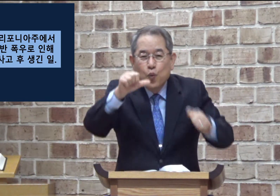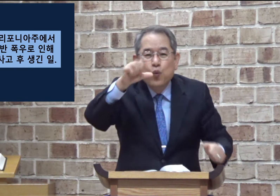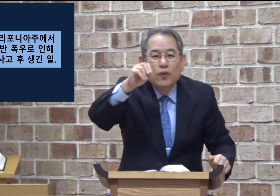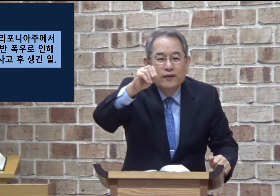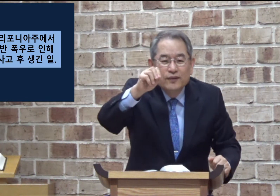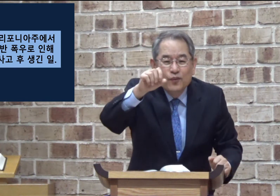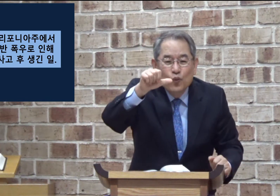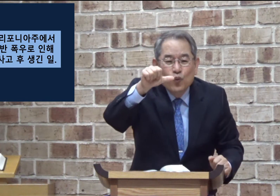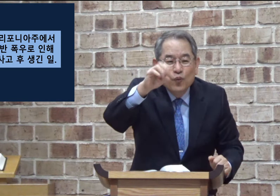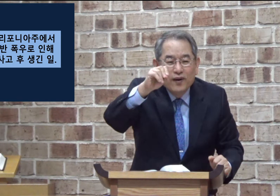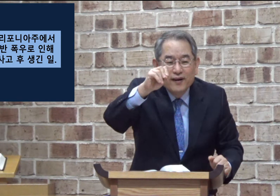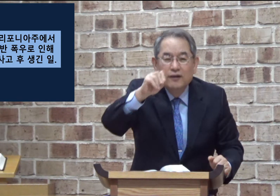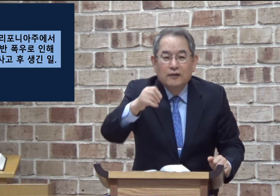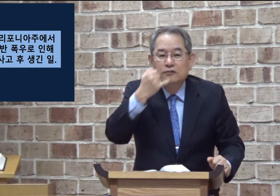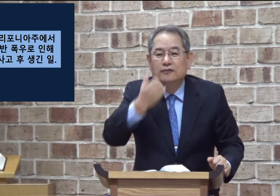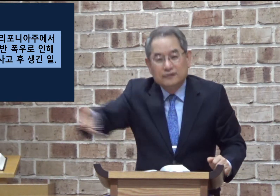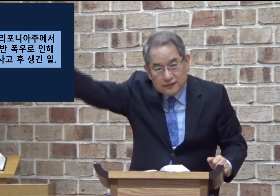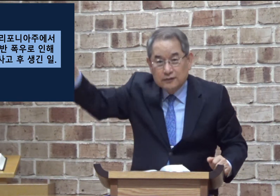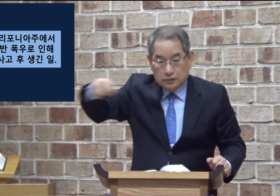50달러, 한국 돈으로 5만 원 정도.